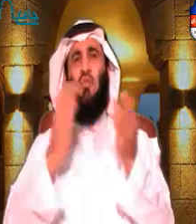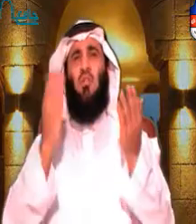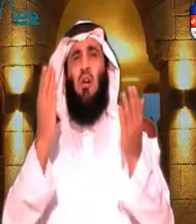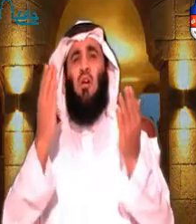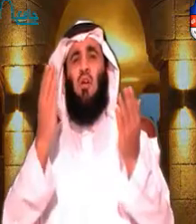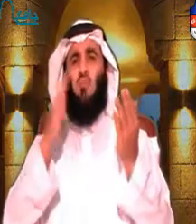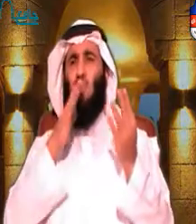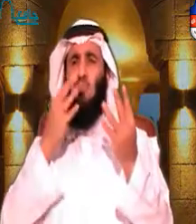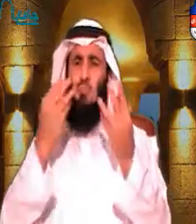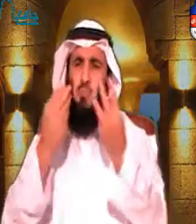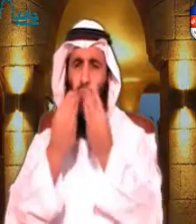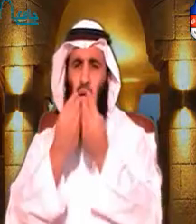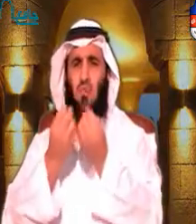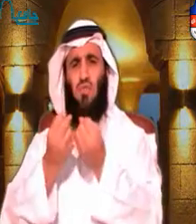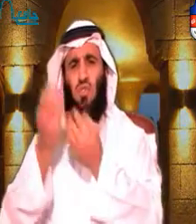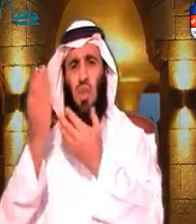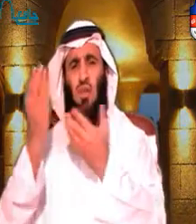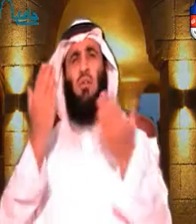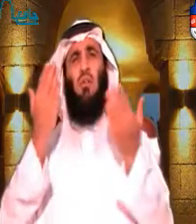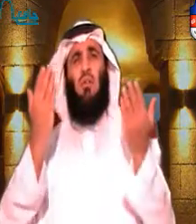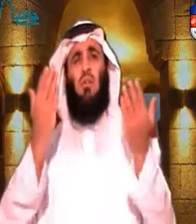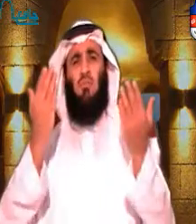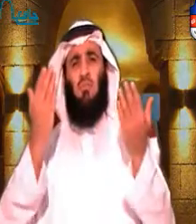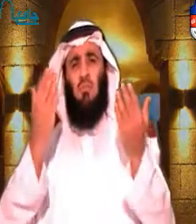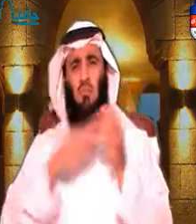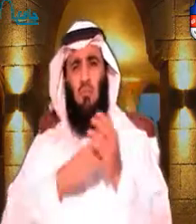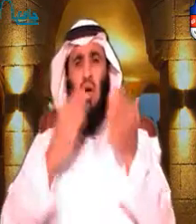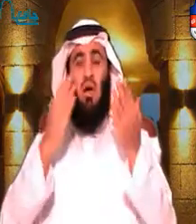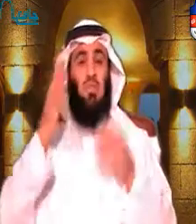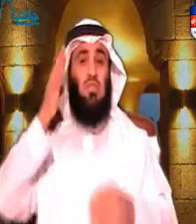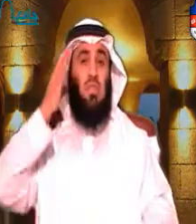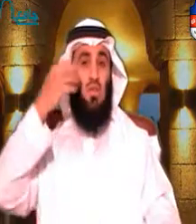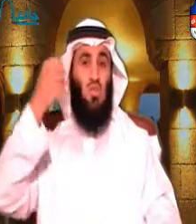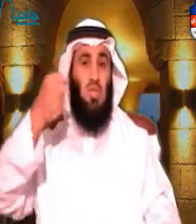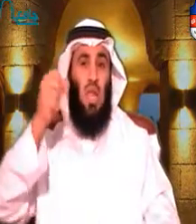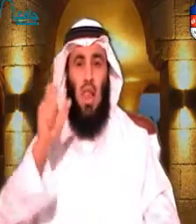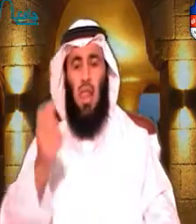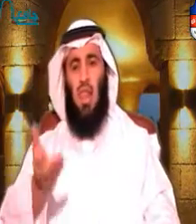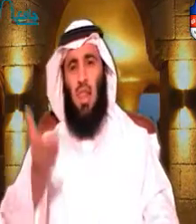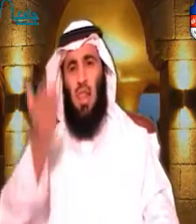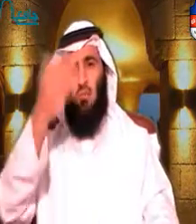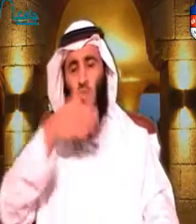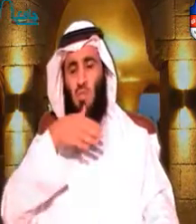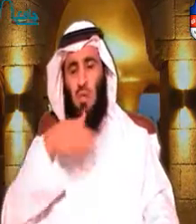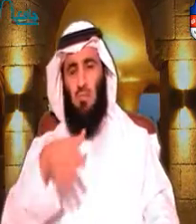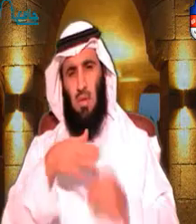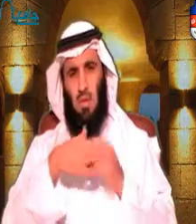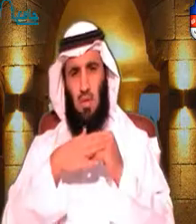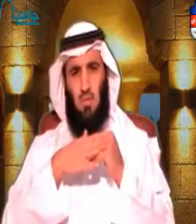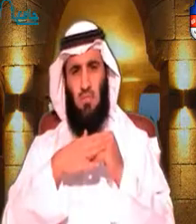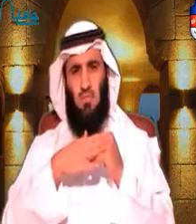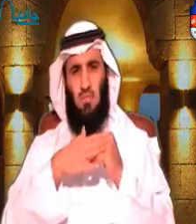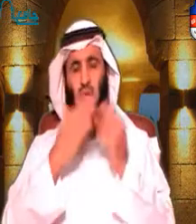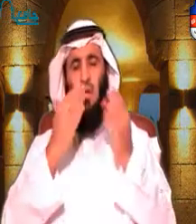زمرته. اللهم صل وسلم على عبدك ورسولك محمد بن عبد الله، وارض اللهم عن